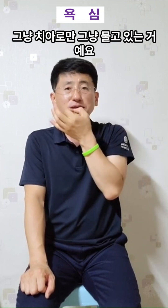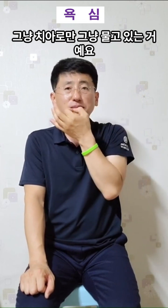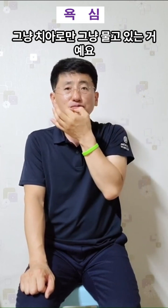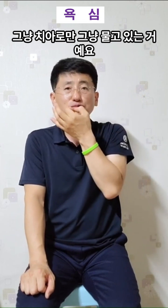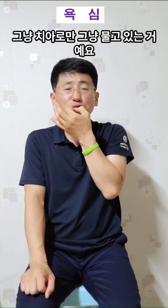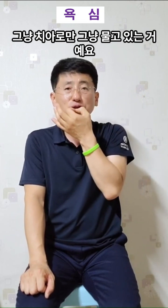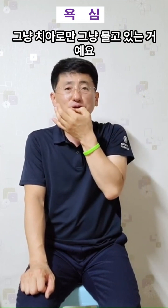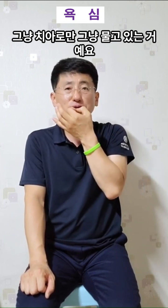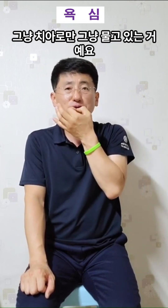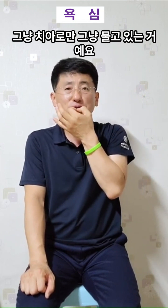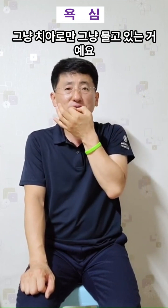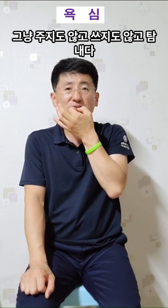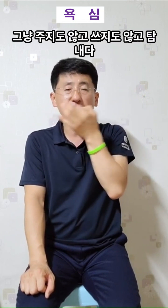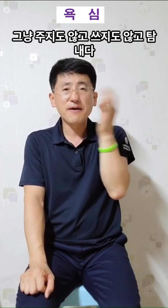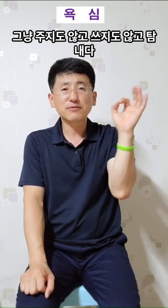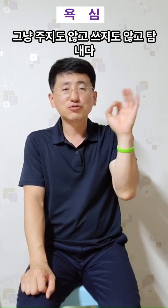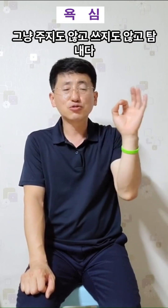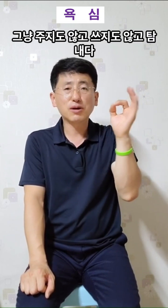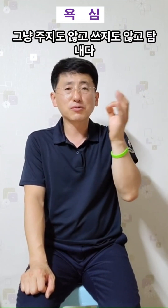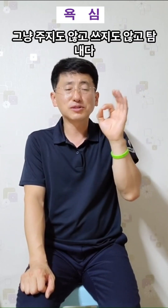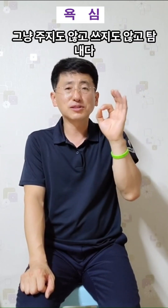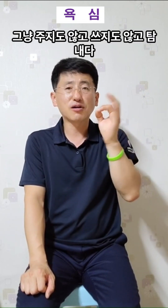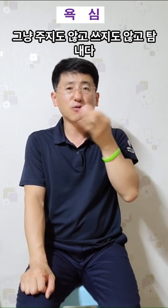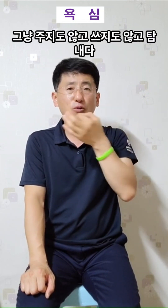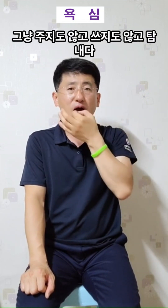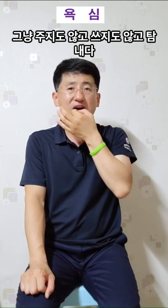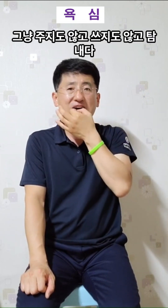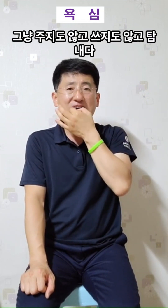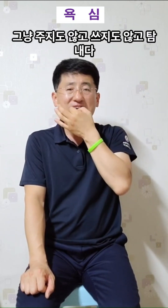그냥 물고 있는 거예요. 그냥 주지도 않고 쓰지도 않고.